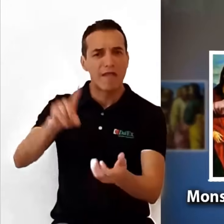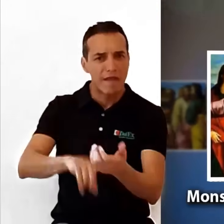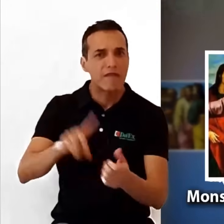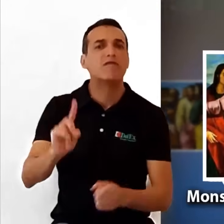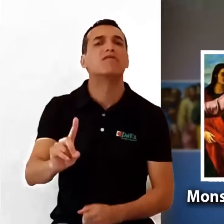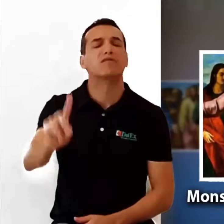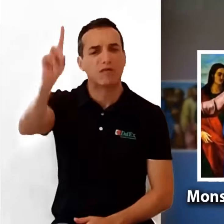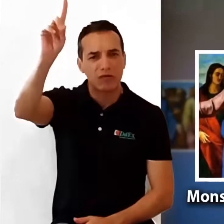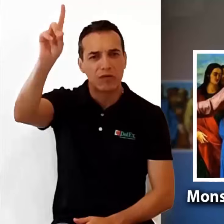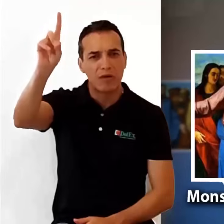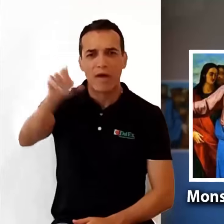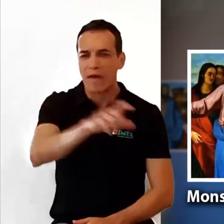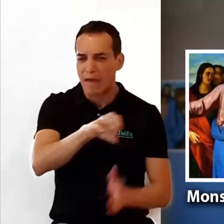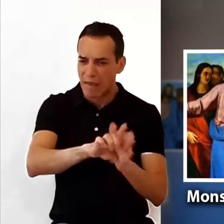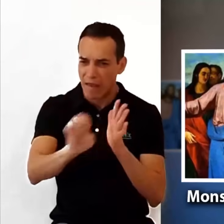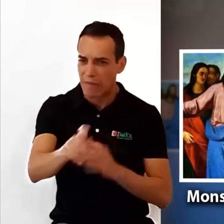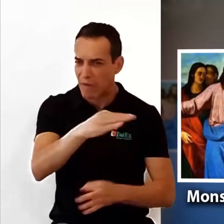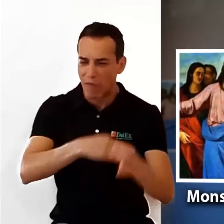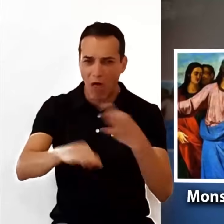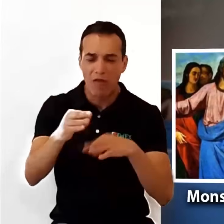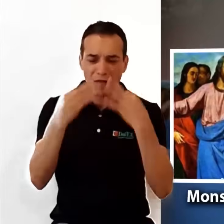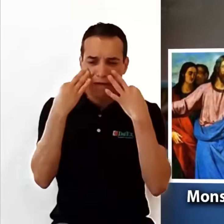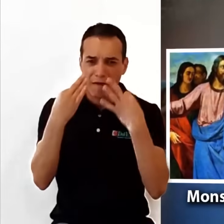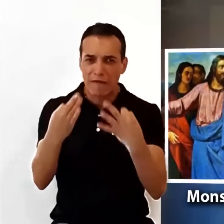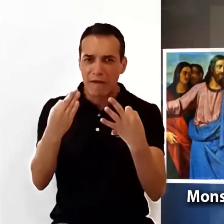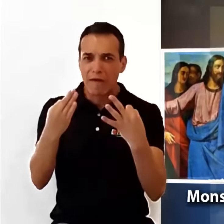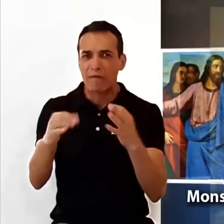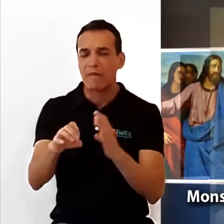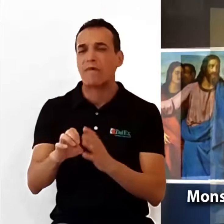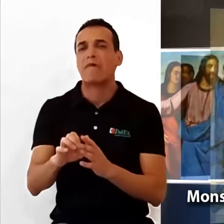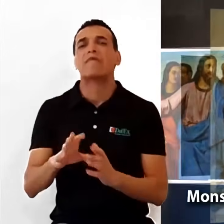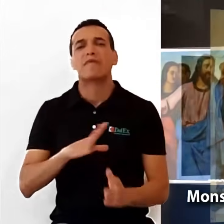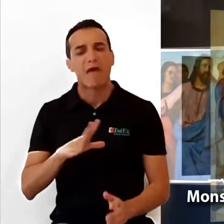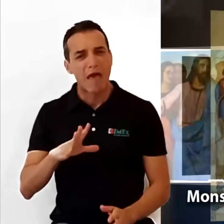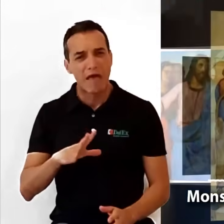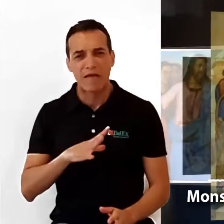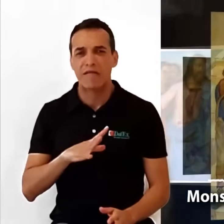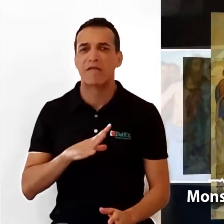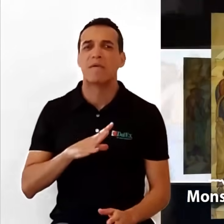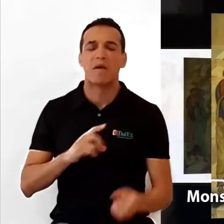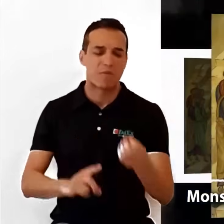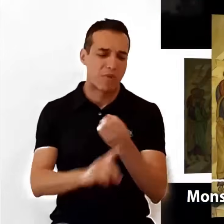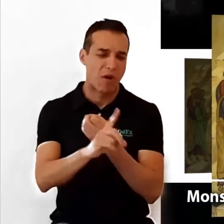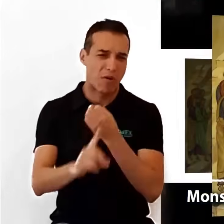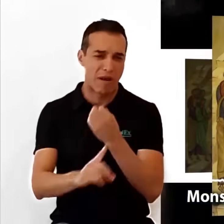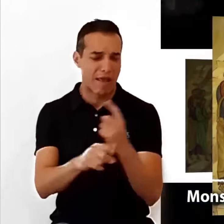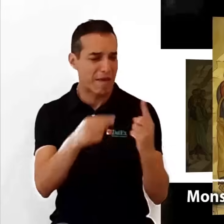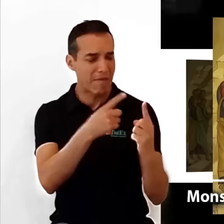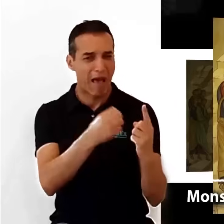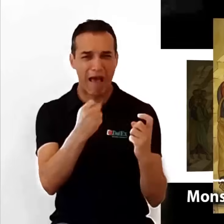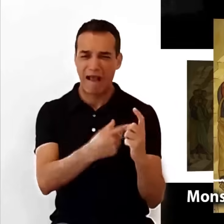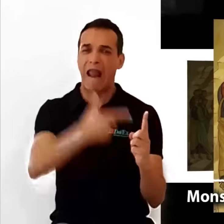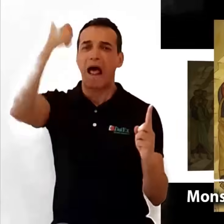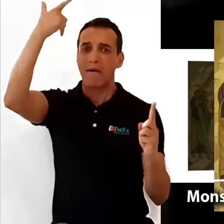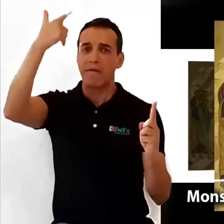de personas que en medio de situaciones, a veces hasta trágicas, son capaces de tener